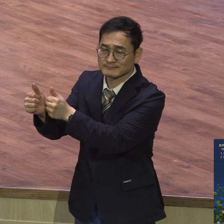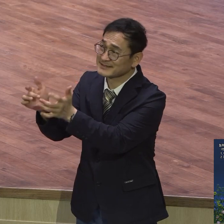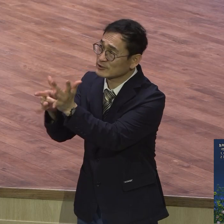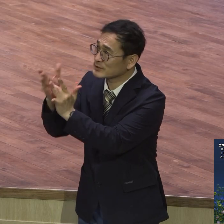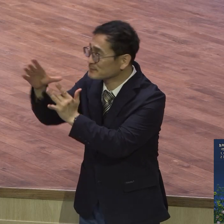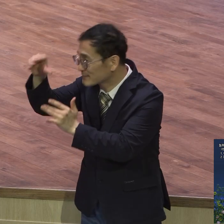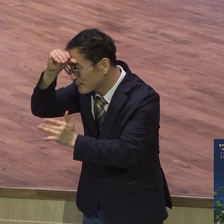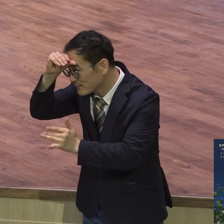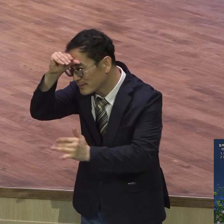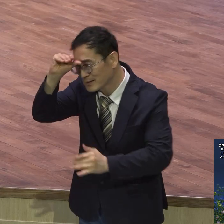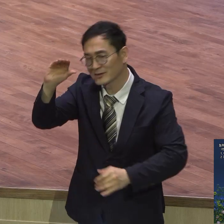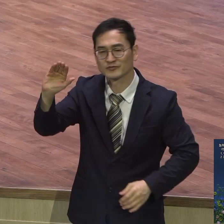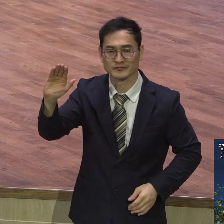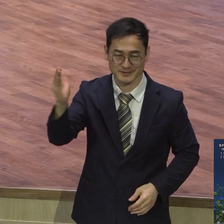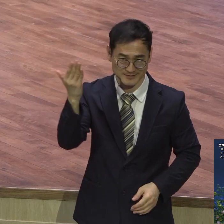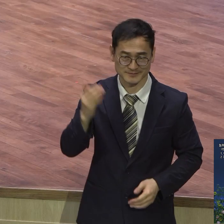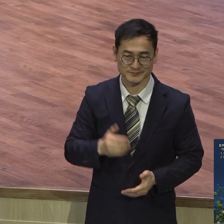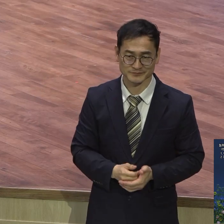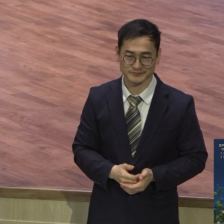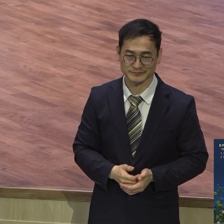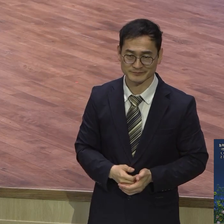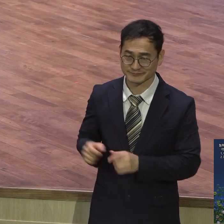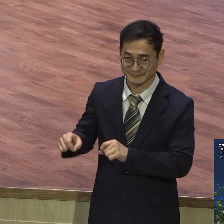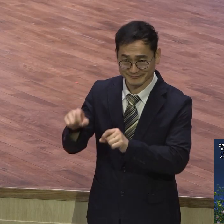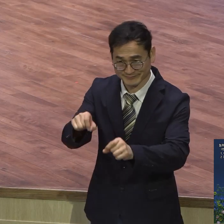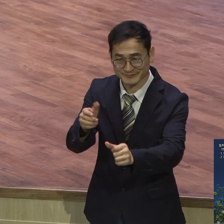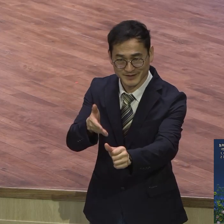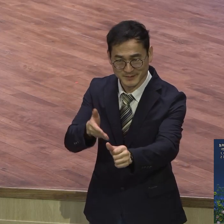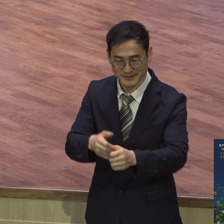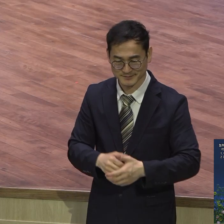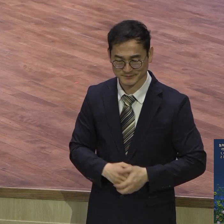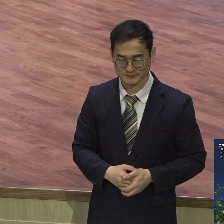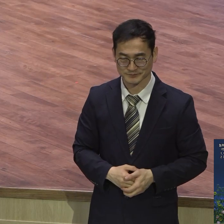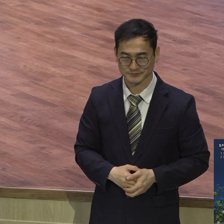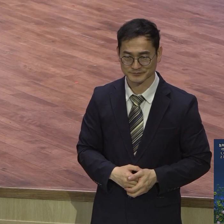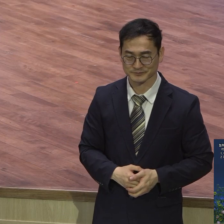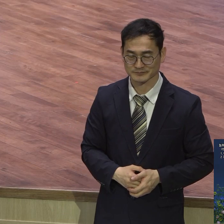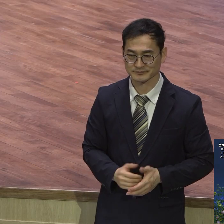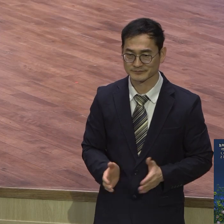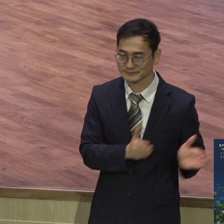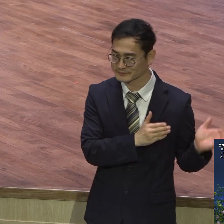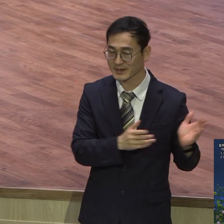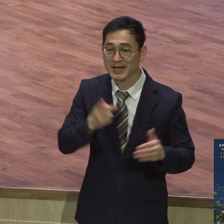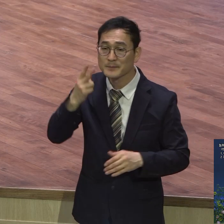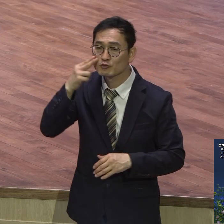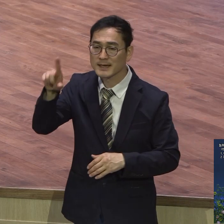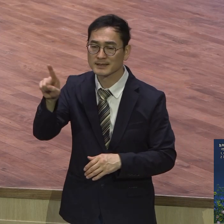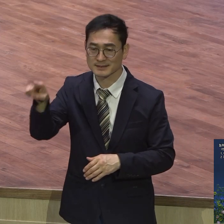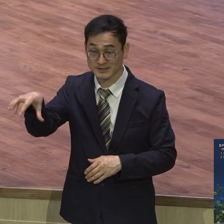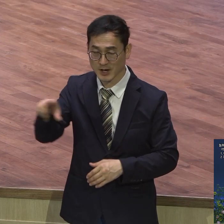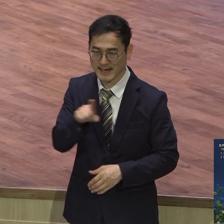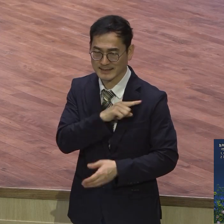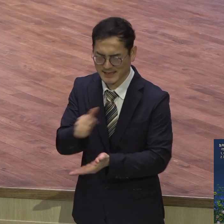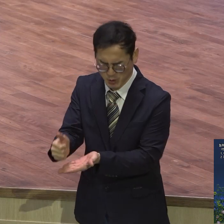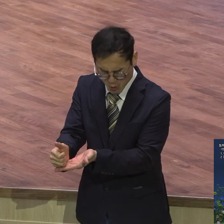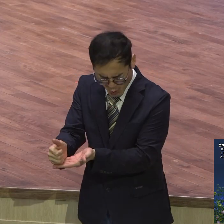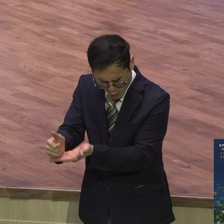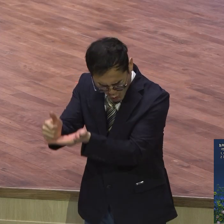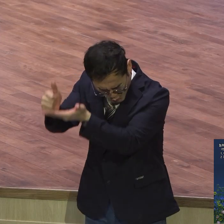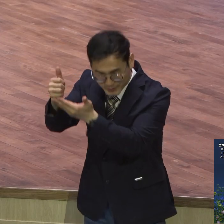영적 승리자들 다 되시길 제모로 축복합니다 결론입니다 미국에서 가장 존경받는 대통령을 꼽으면